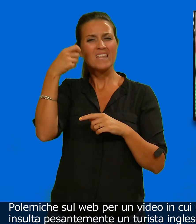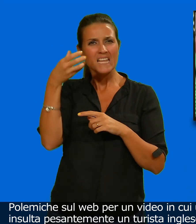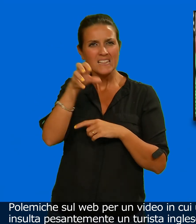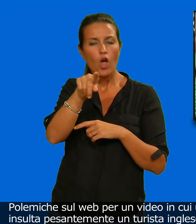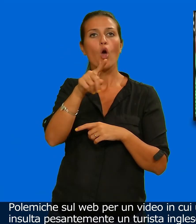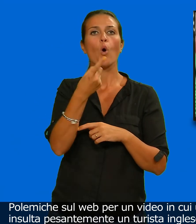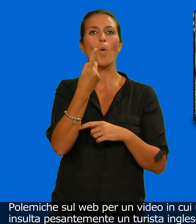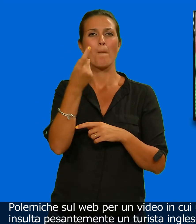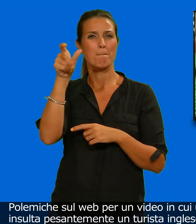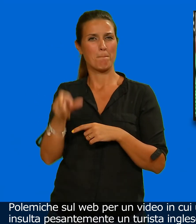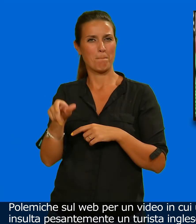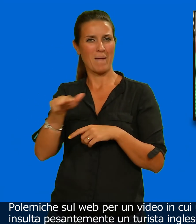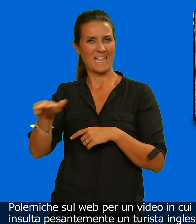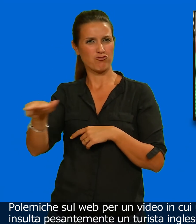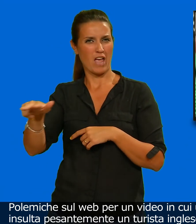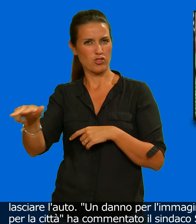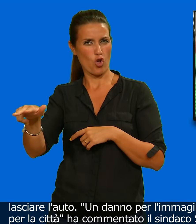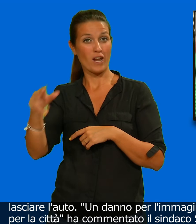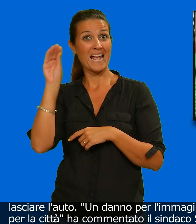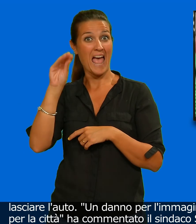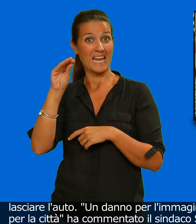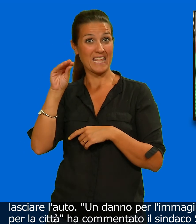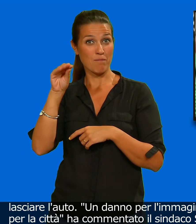che non aveva capito dove lasciare l'auto